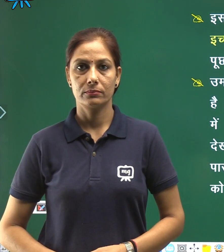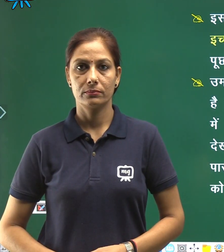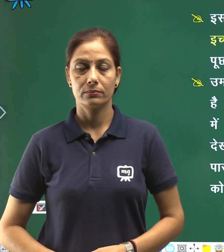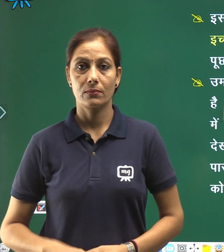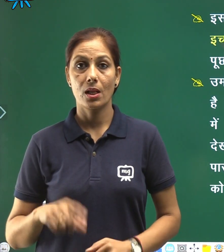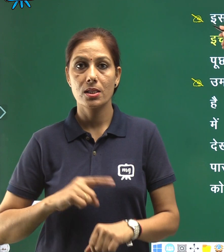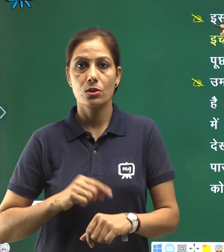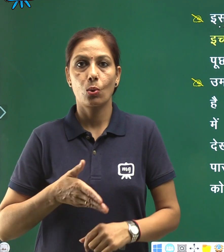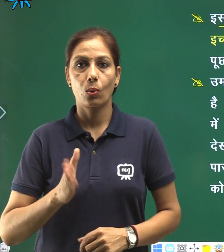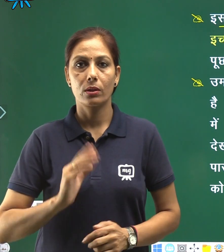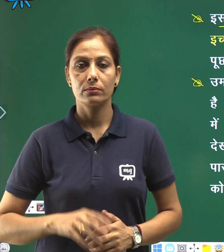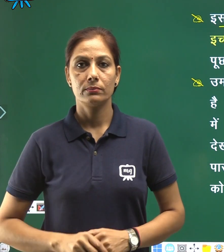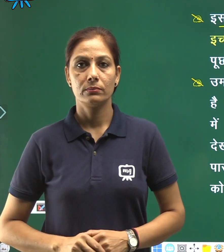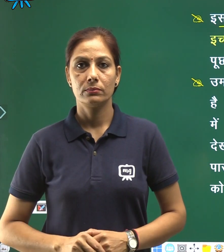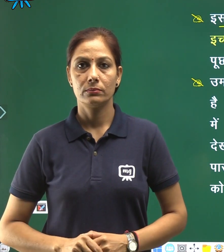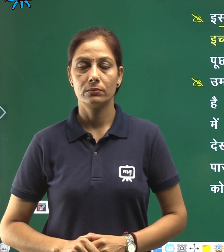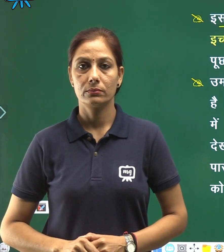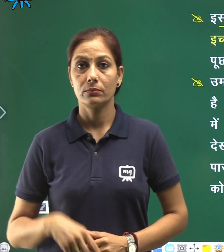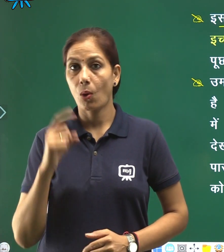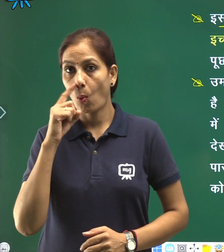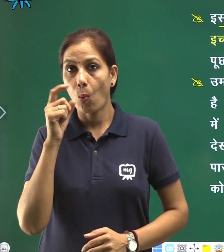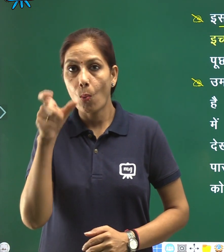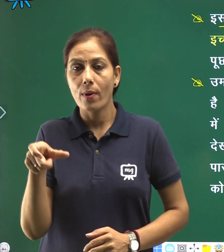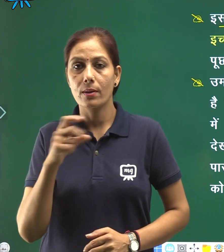इस दौरान उमा से